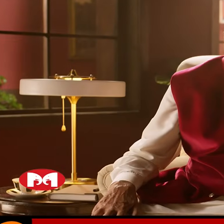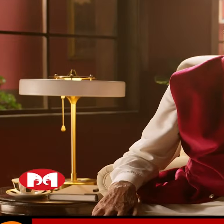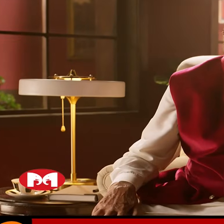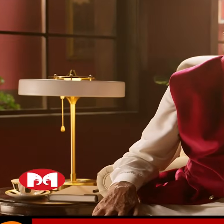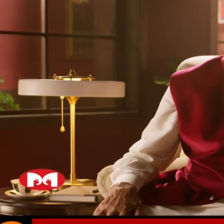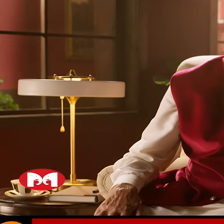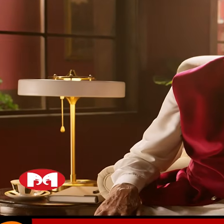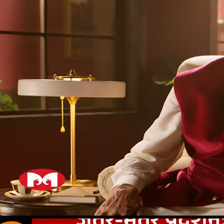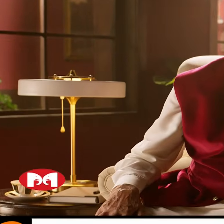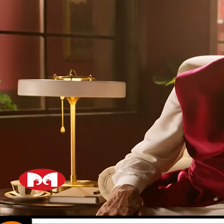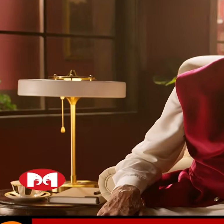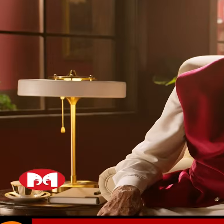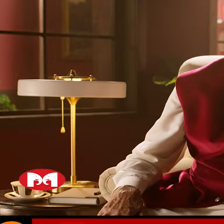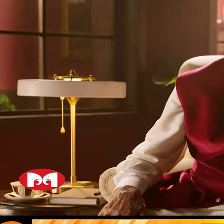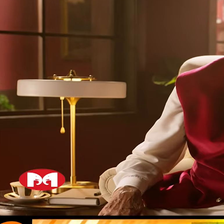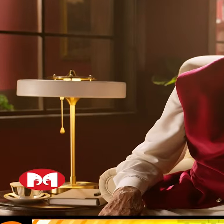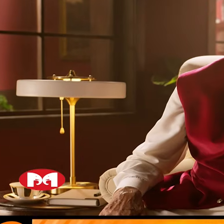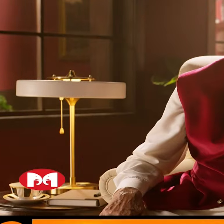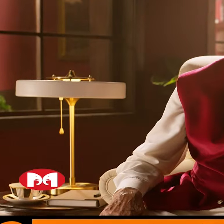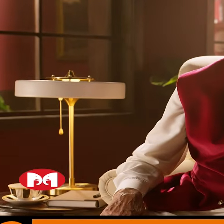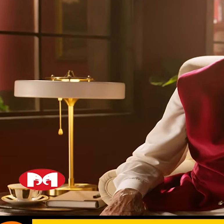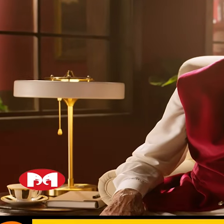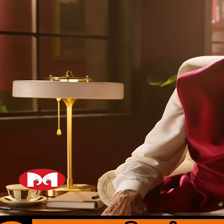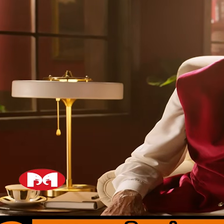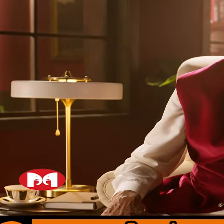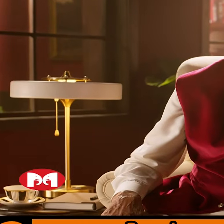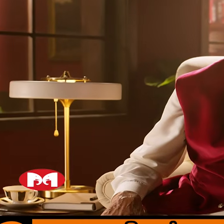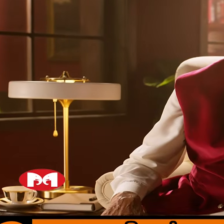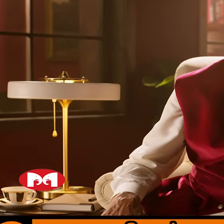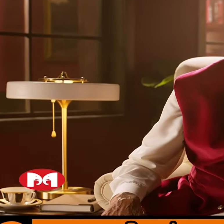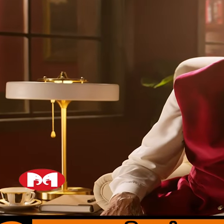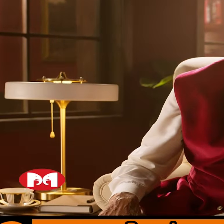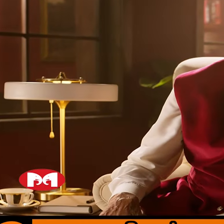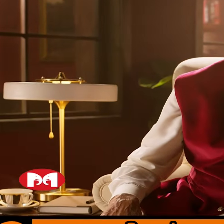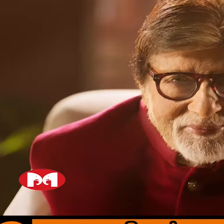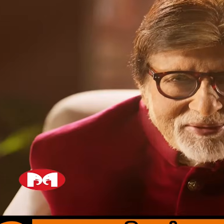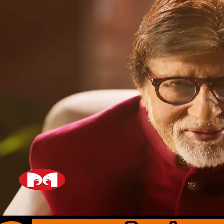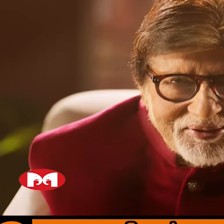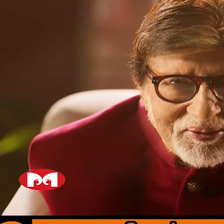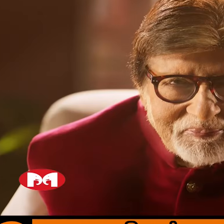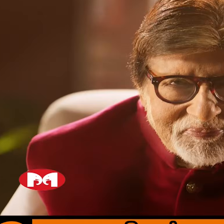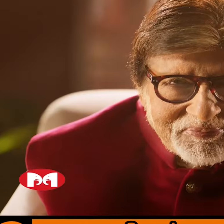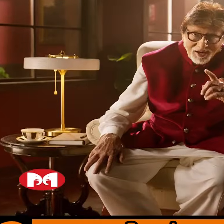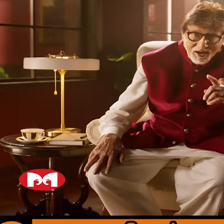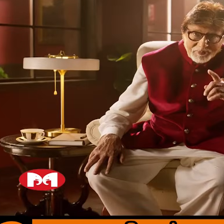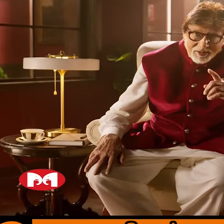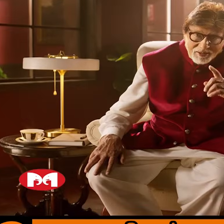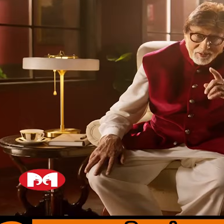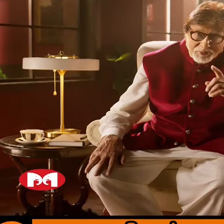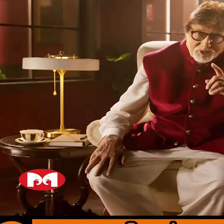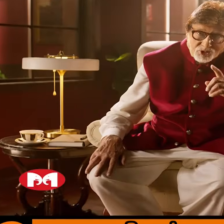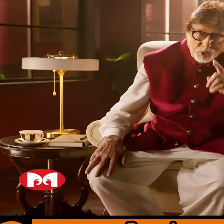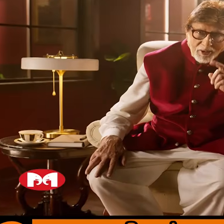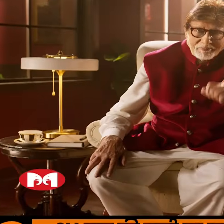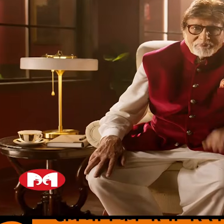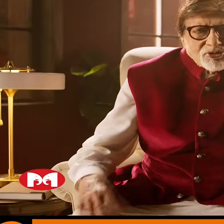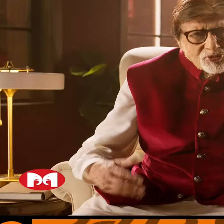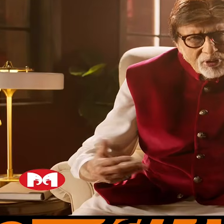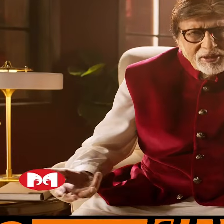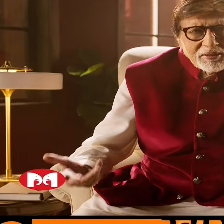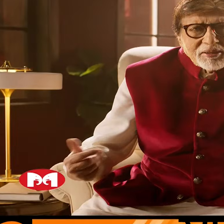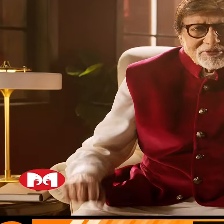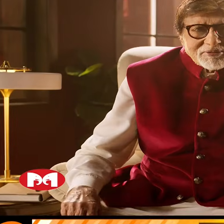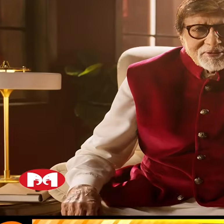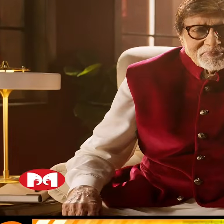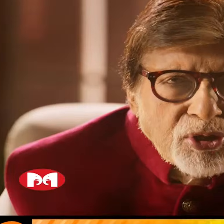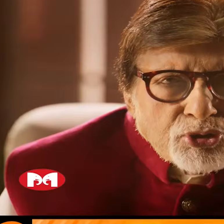जरा सोच के देखिए, आपके पास कुछ ऐसा है जो आपकी दुनिया बदल सकता है। जानते हैं क्या? आपका अपना सोना।